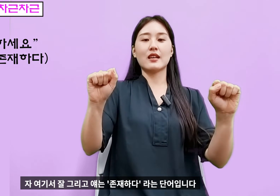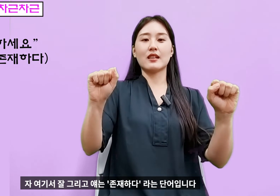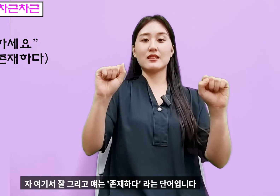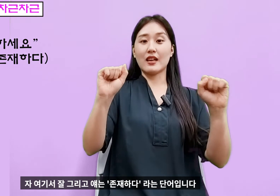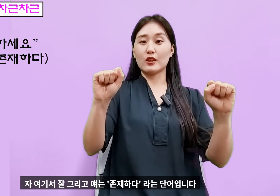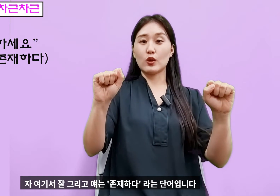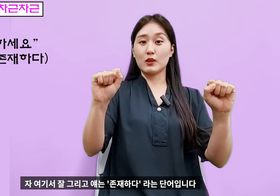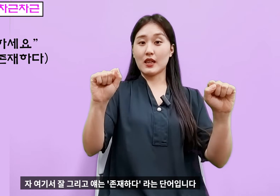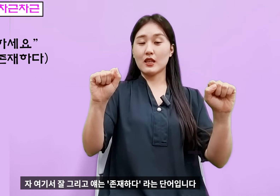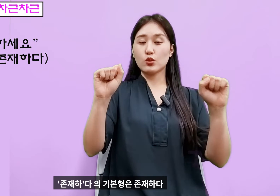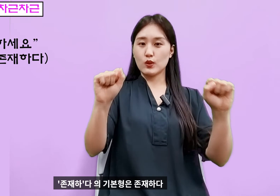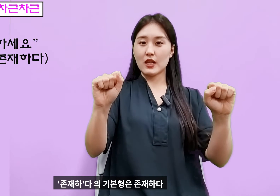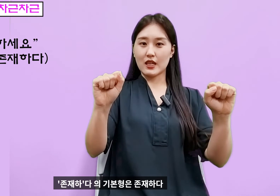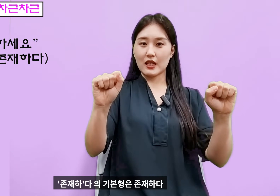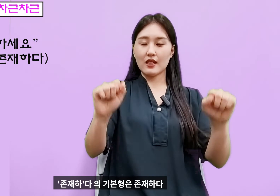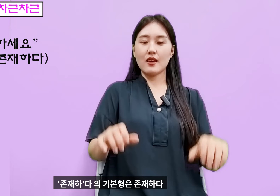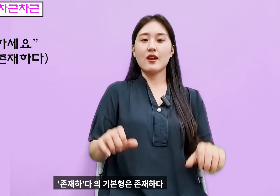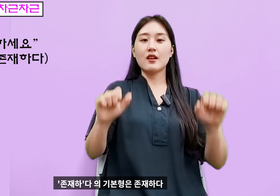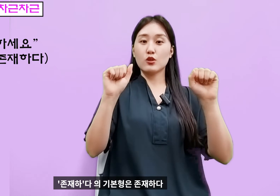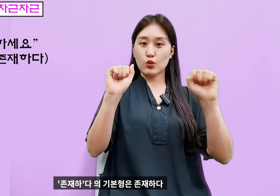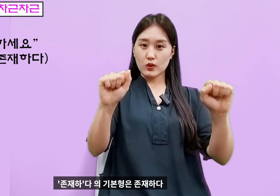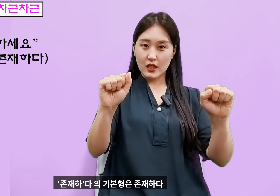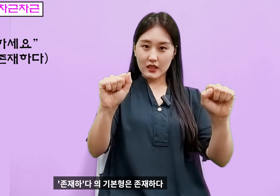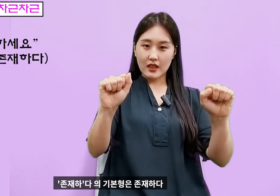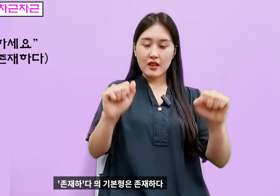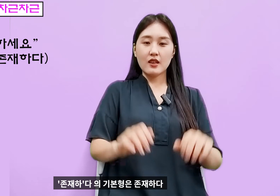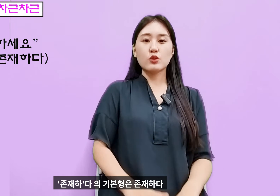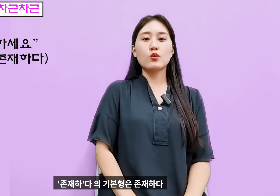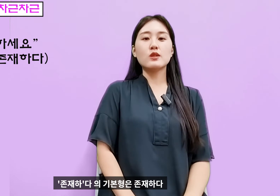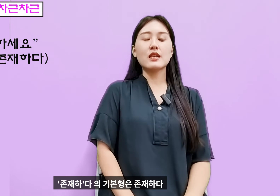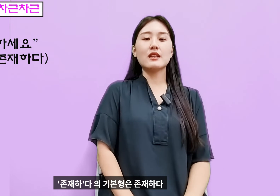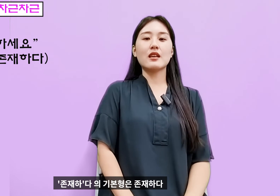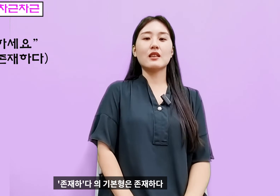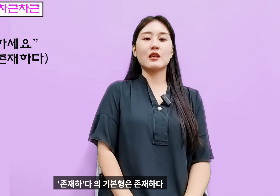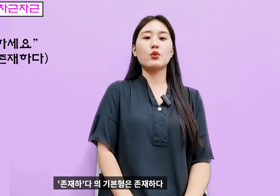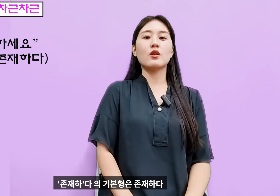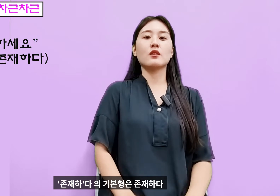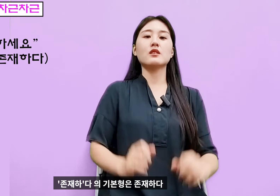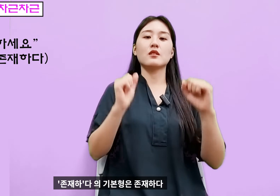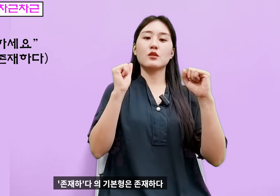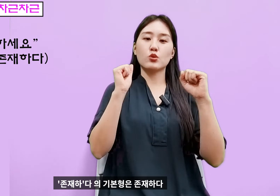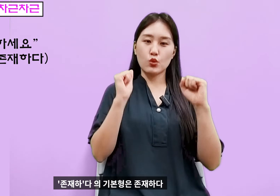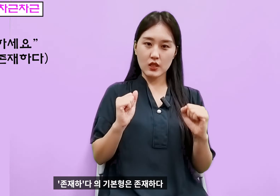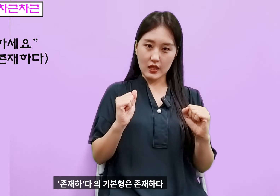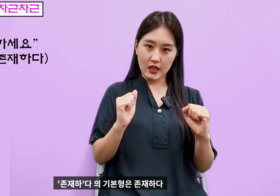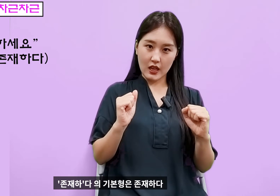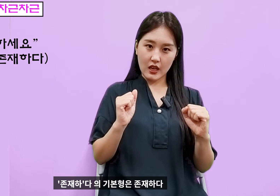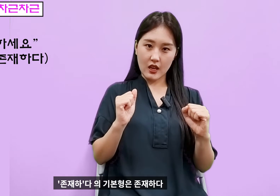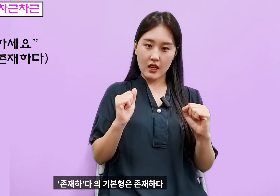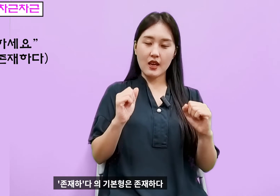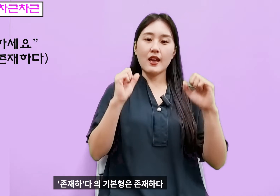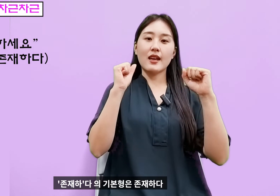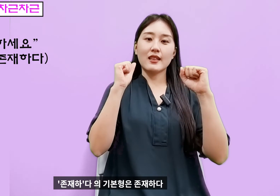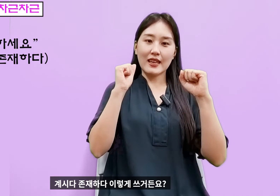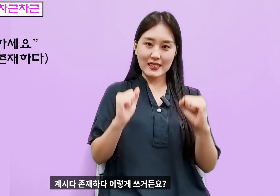존재하다라는 단어입니다. 존재하다. 존재하다. 존재하다의 기본형은 존재하다.